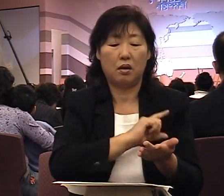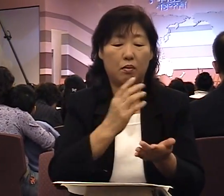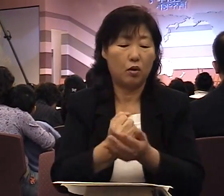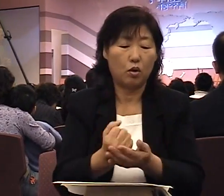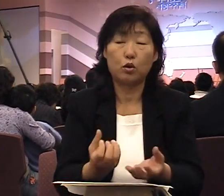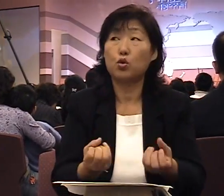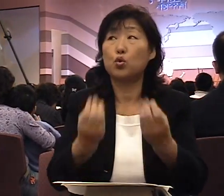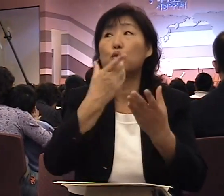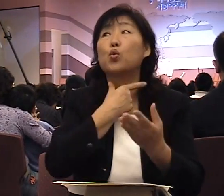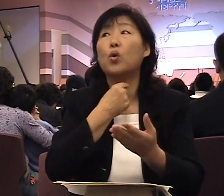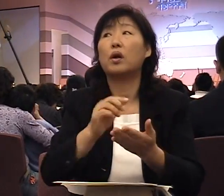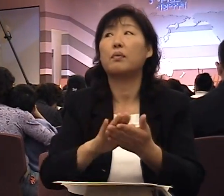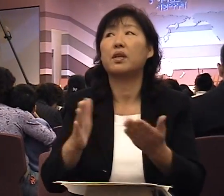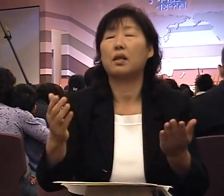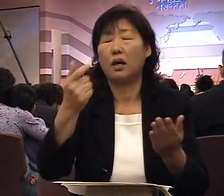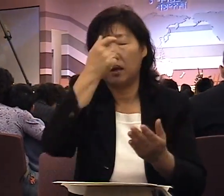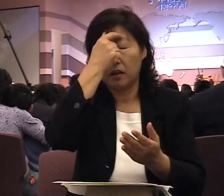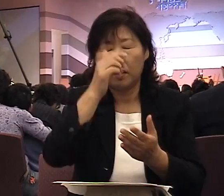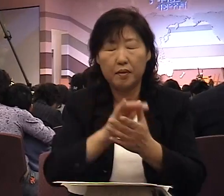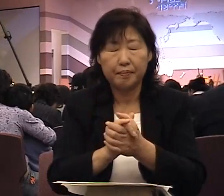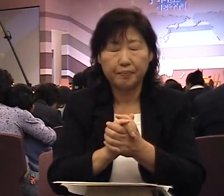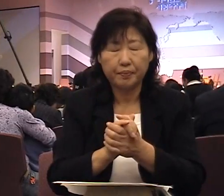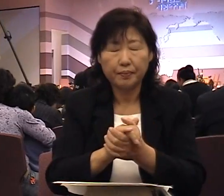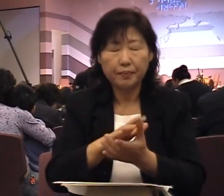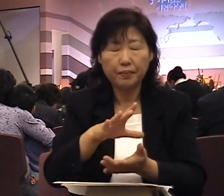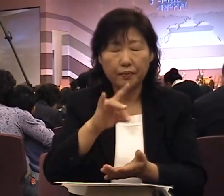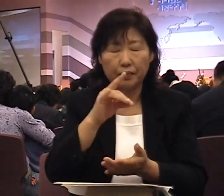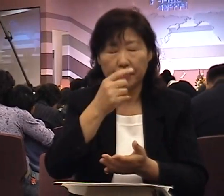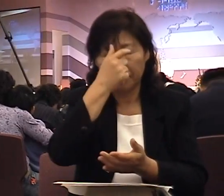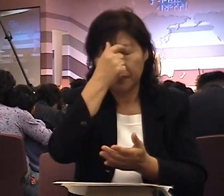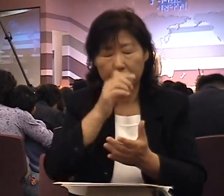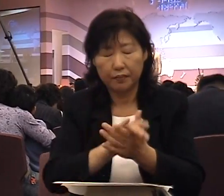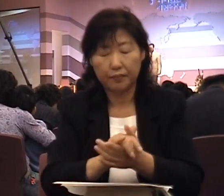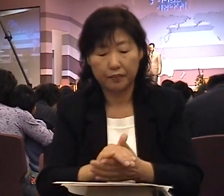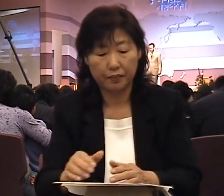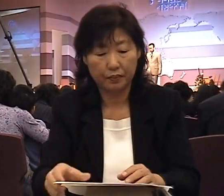아멘. 우리 한번 기도하겠습니다. 이 시간에 먼저 기도를